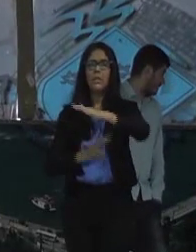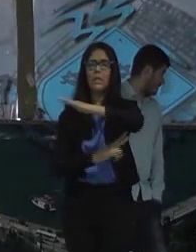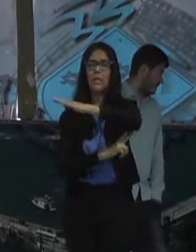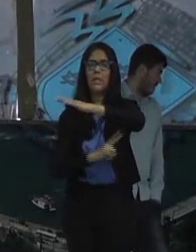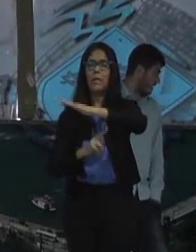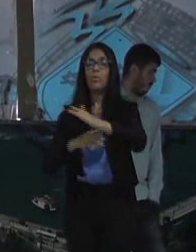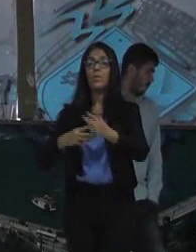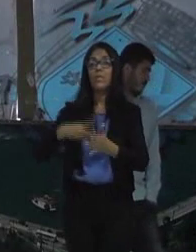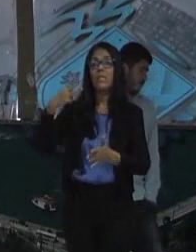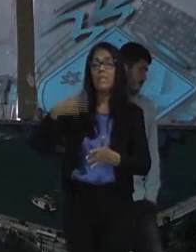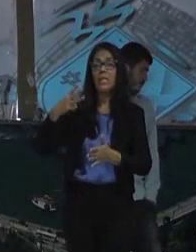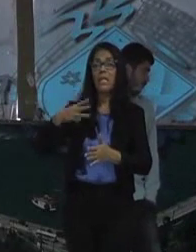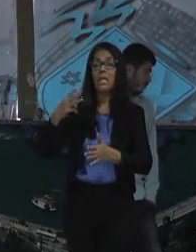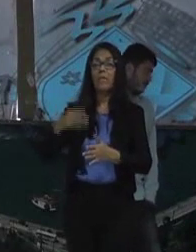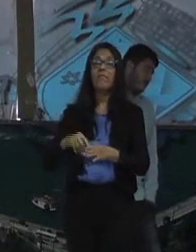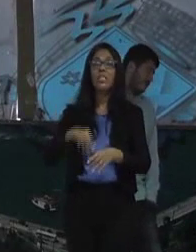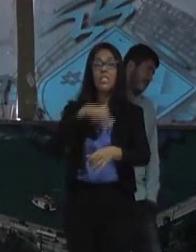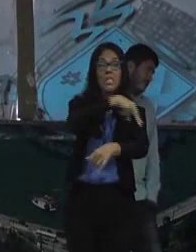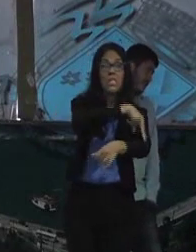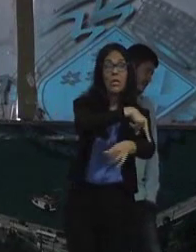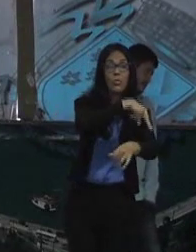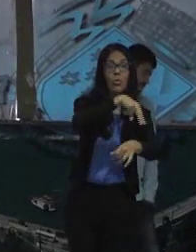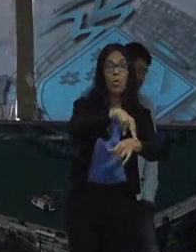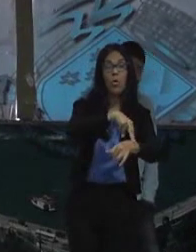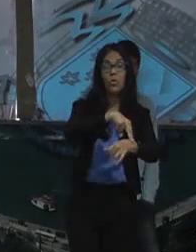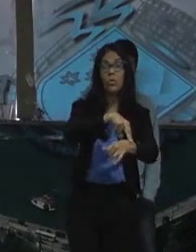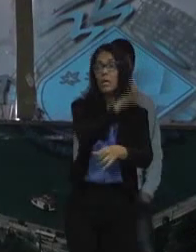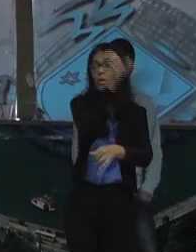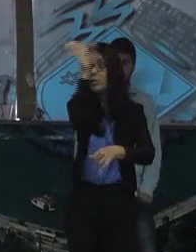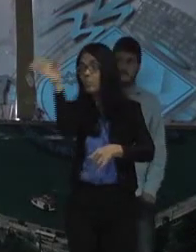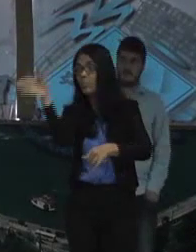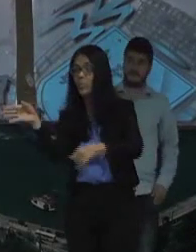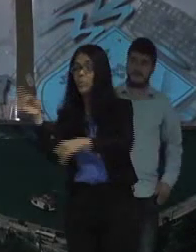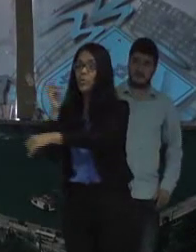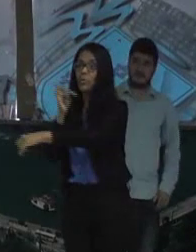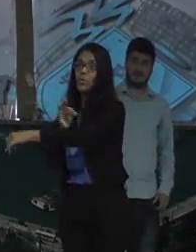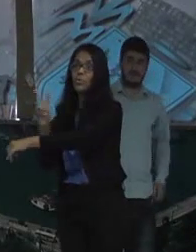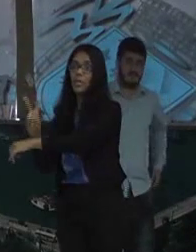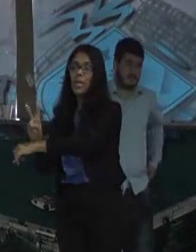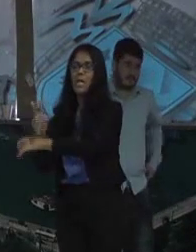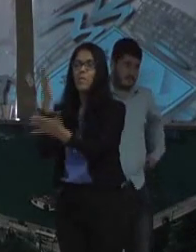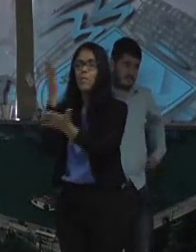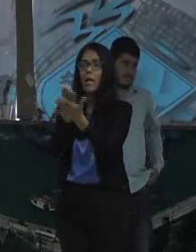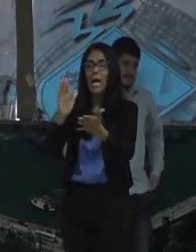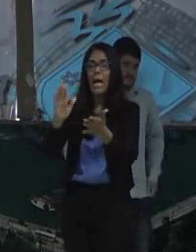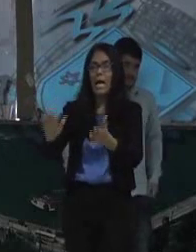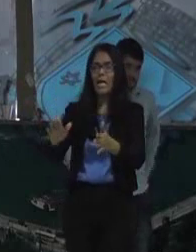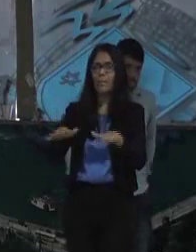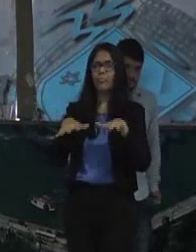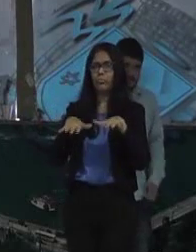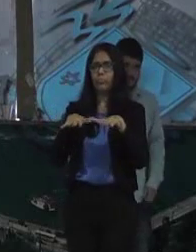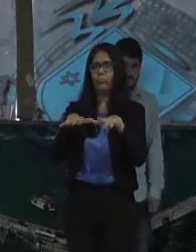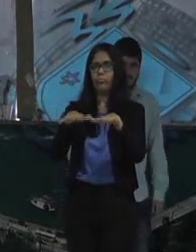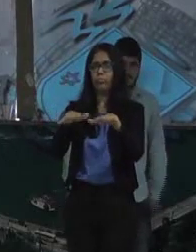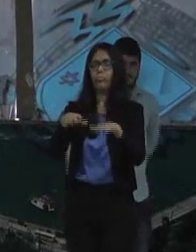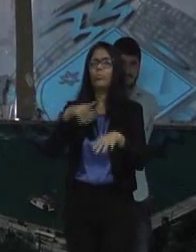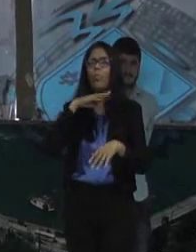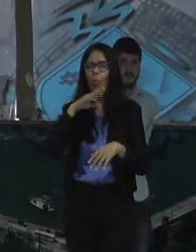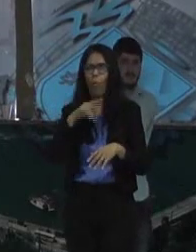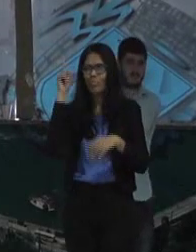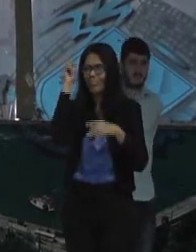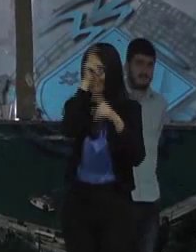Teotônio Vilela, cortando assim, acabando com o trânsito caótico da cidade, como nas cidades